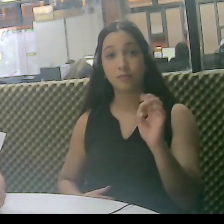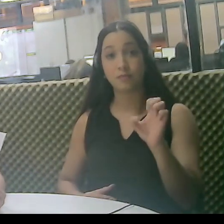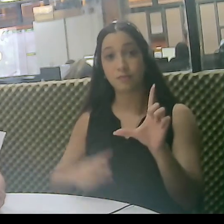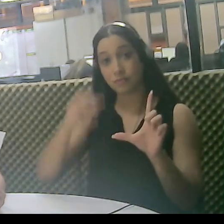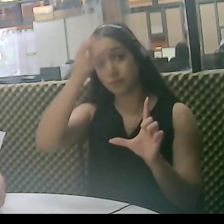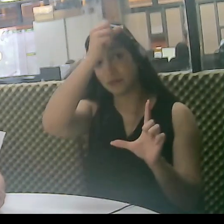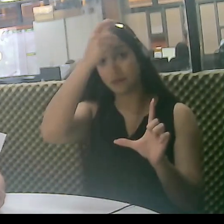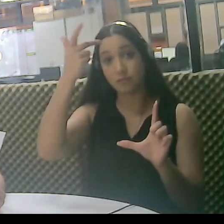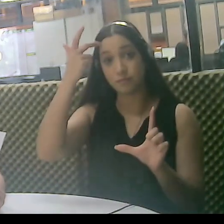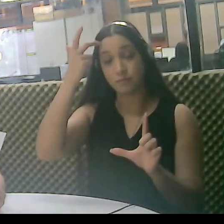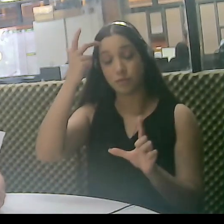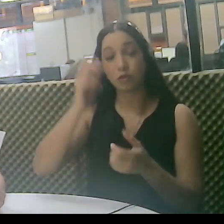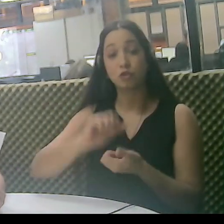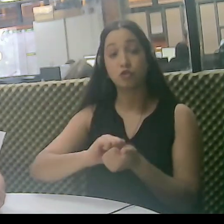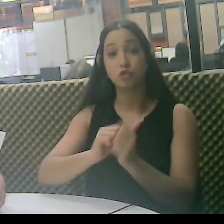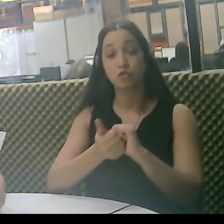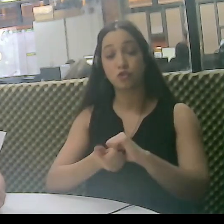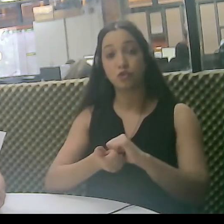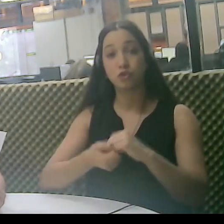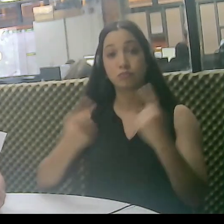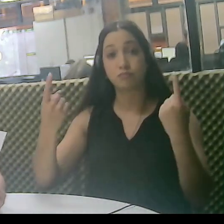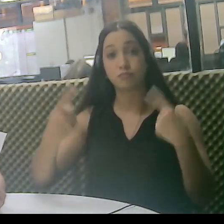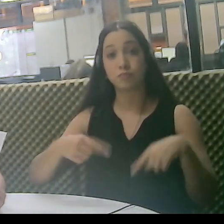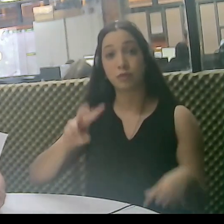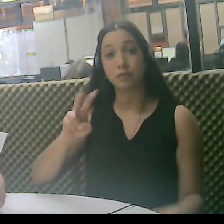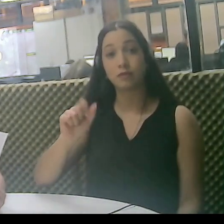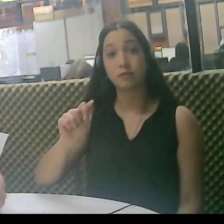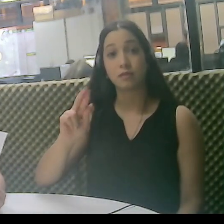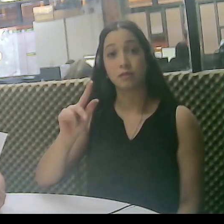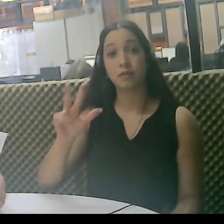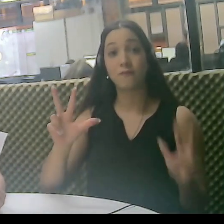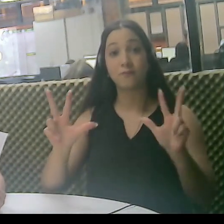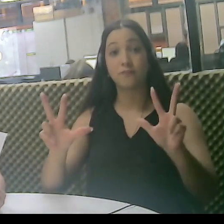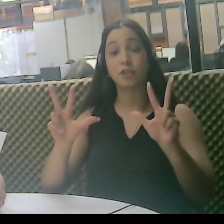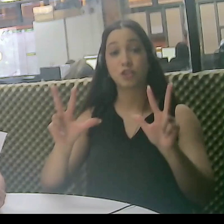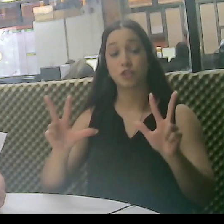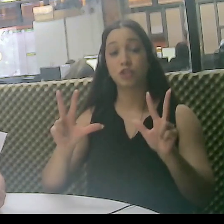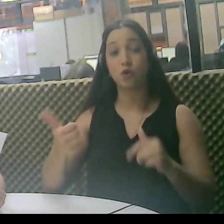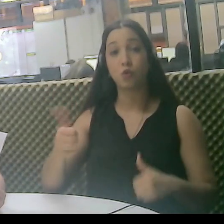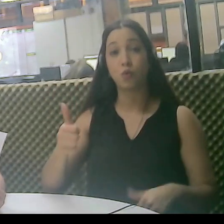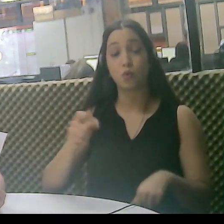de Uberlândia, joga contra Varginha às 11 horas e